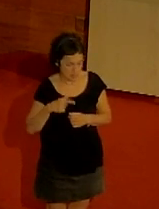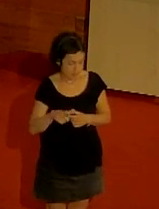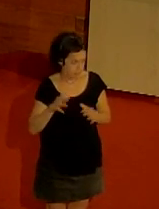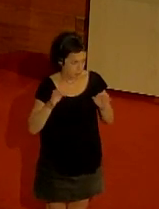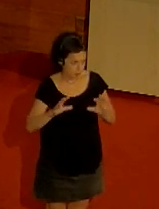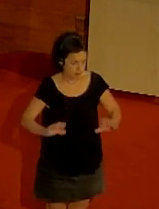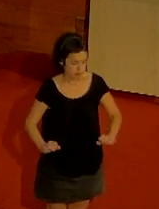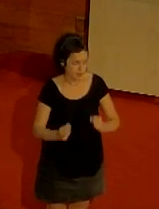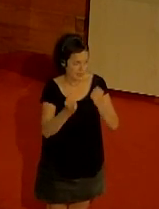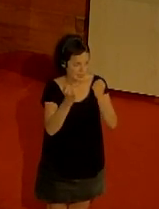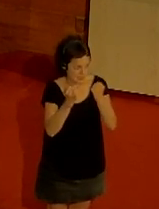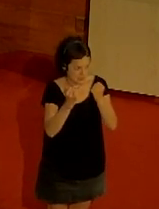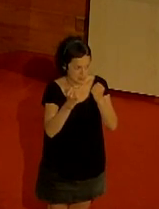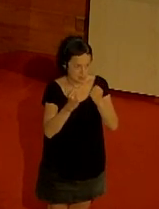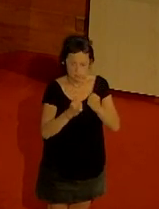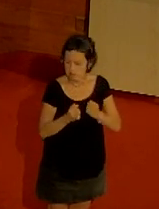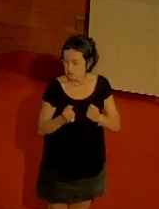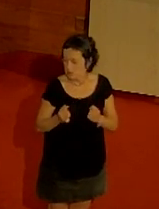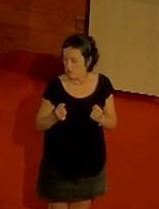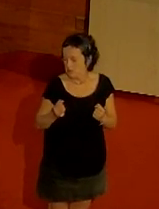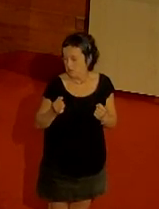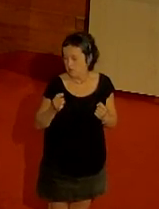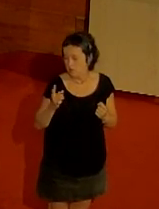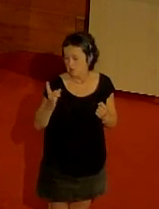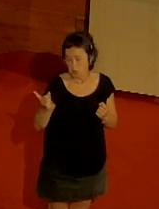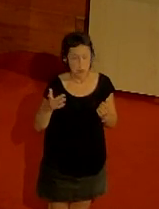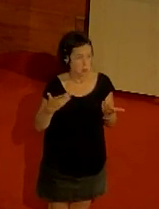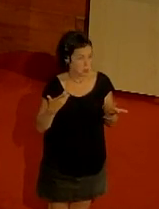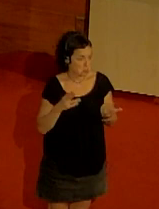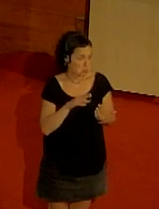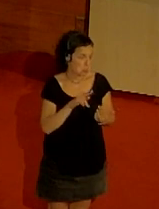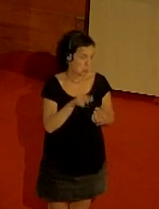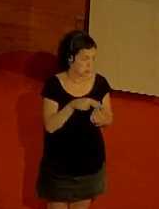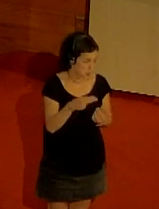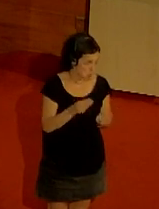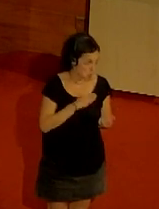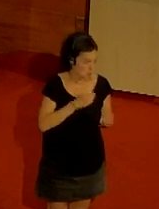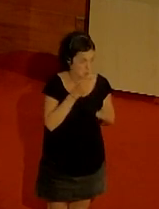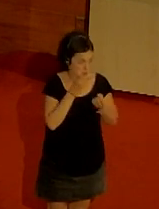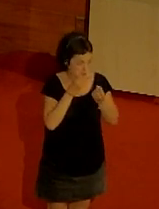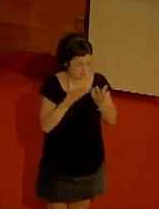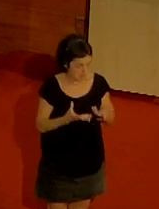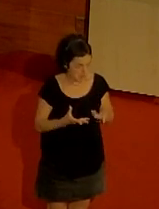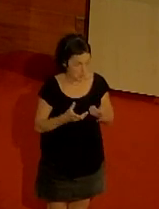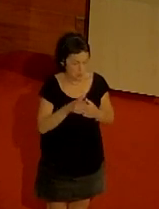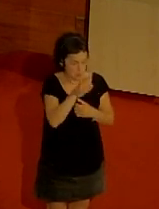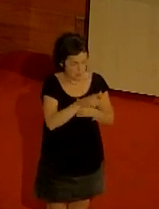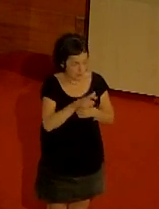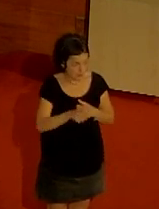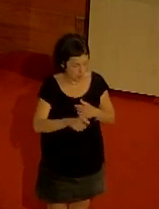Y bueno, hubo un rescate que fue relativamente bien. Empezaron a sacar a la gente del mar y a